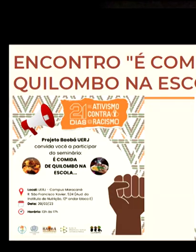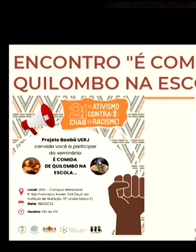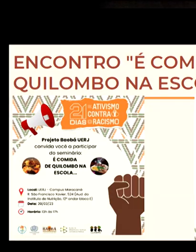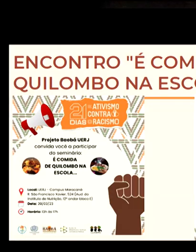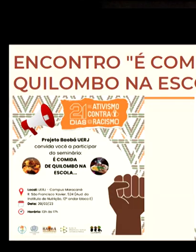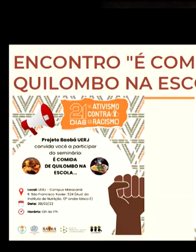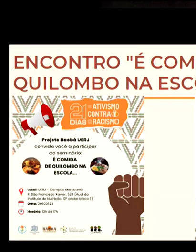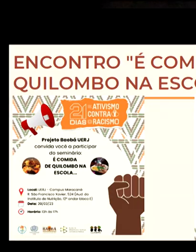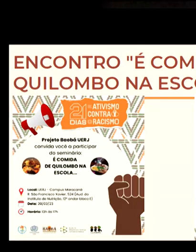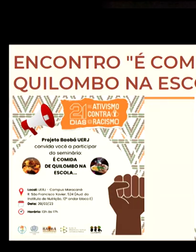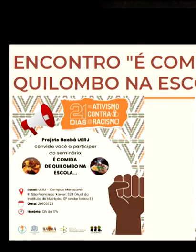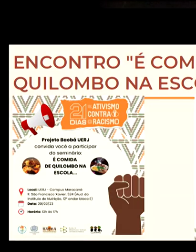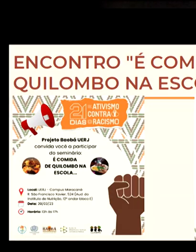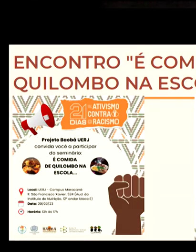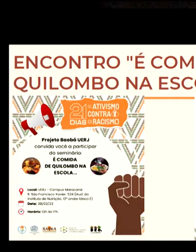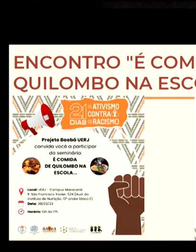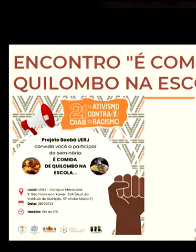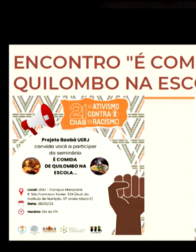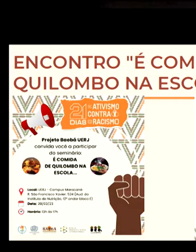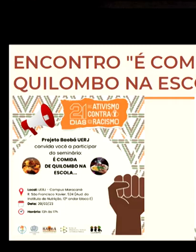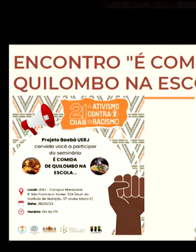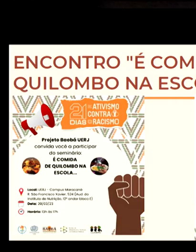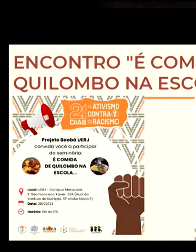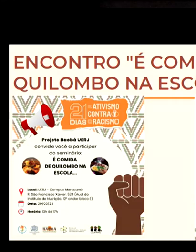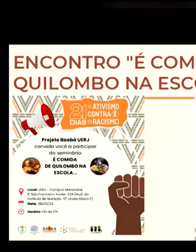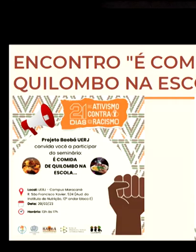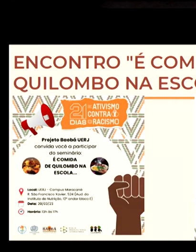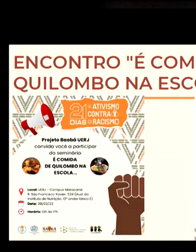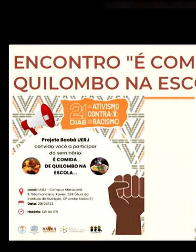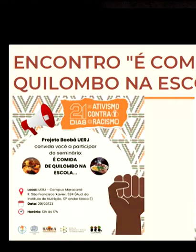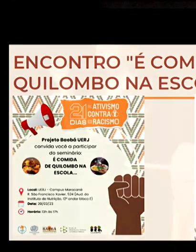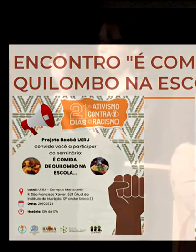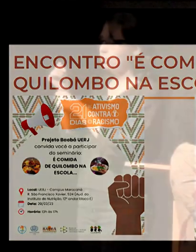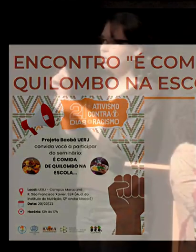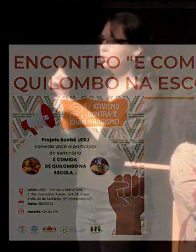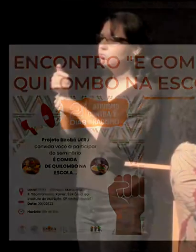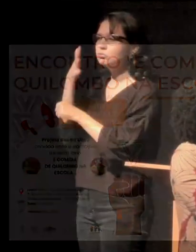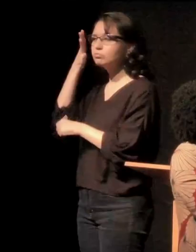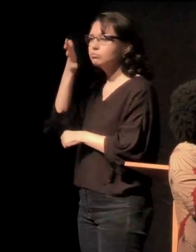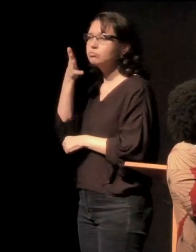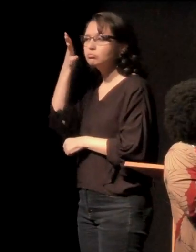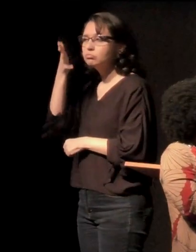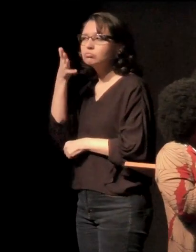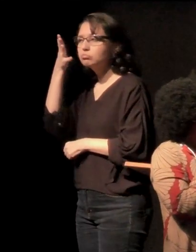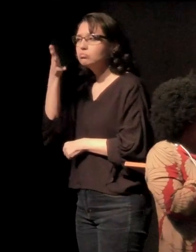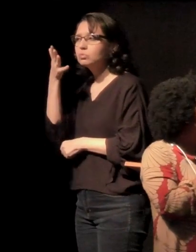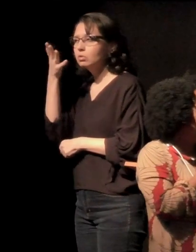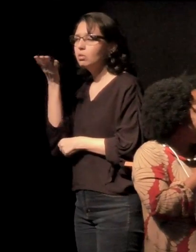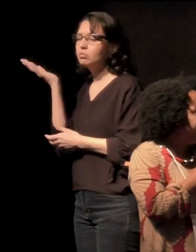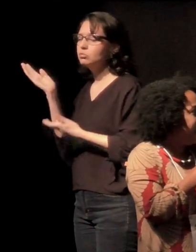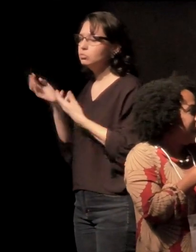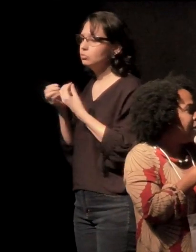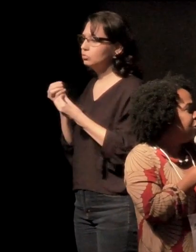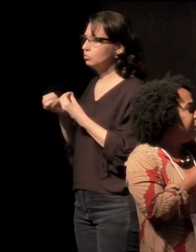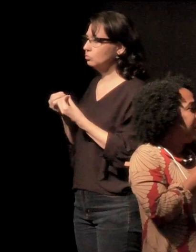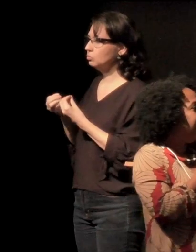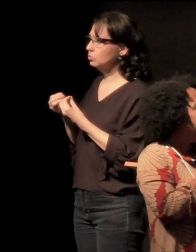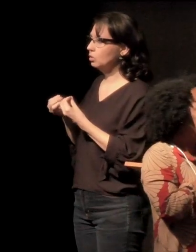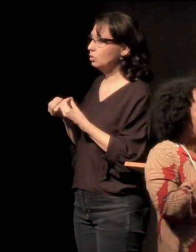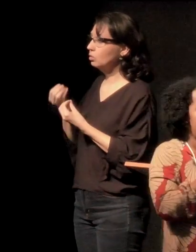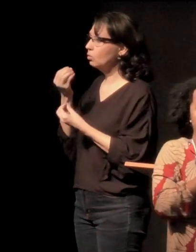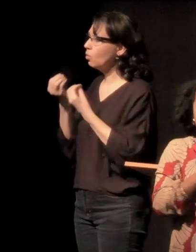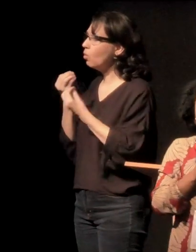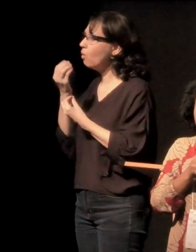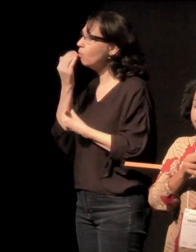é chamado é comida de Quilombo na escola né E que a gente contou com a participação da clérgica